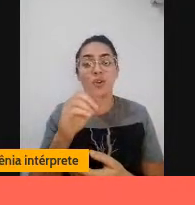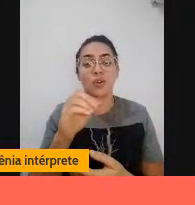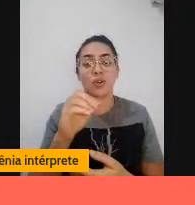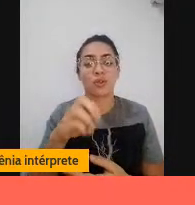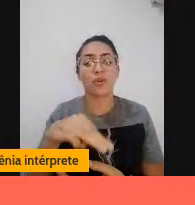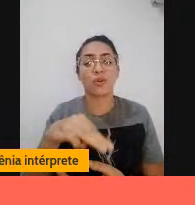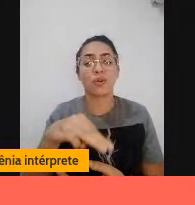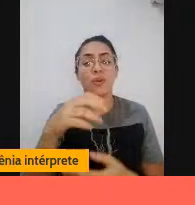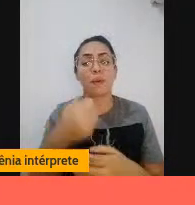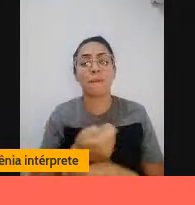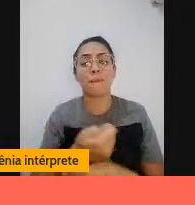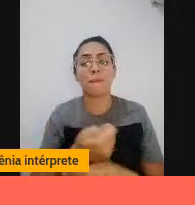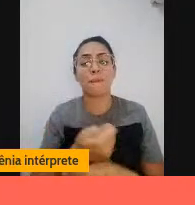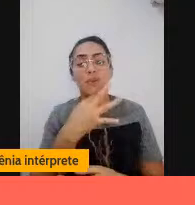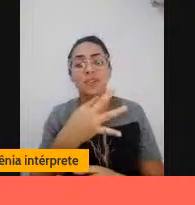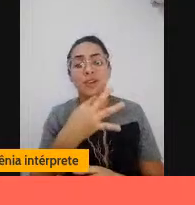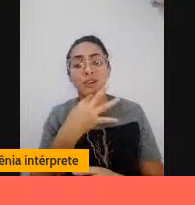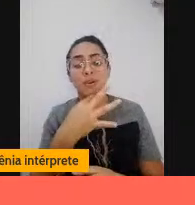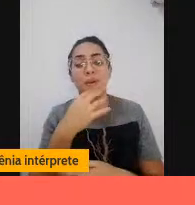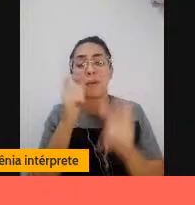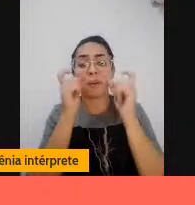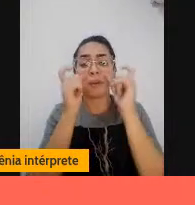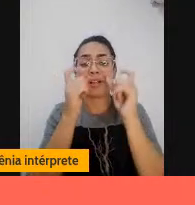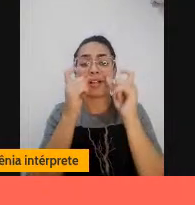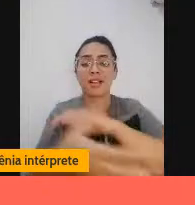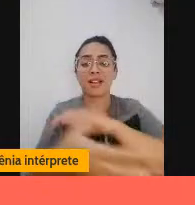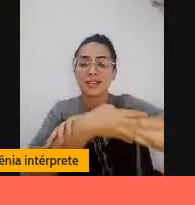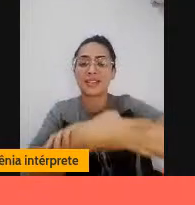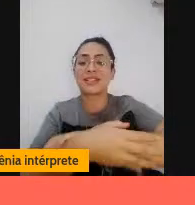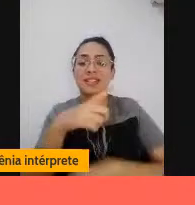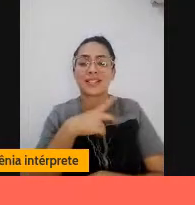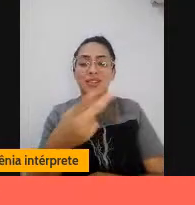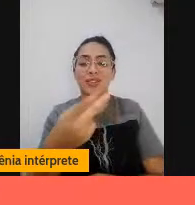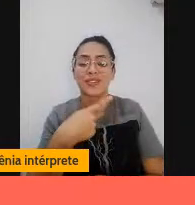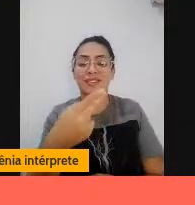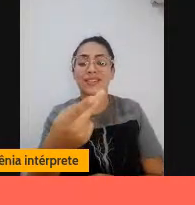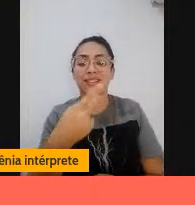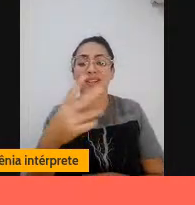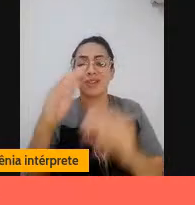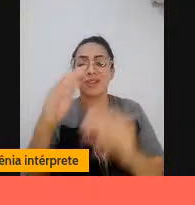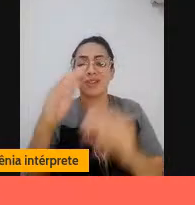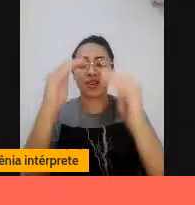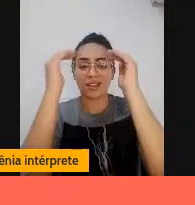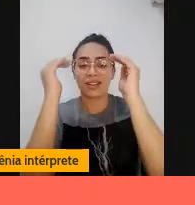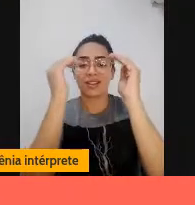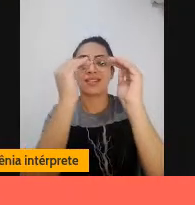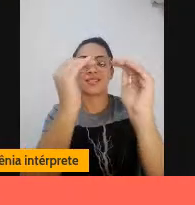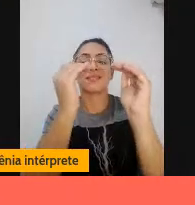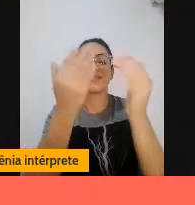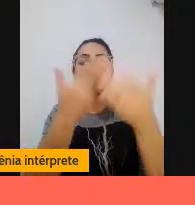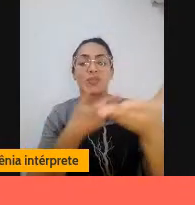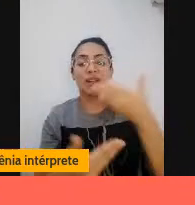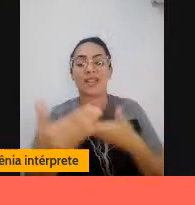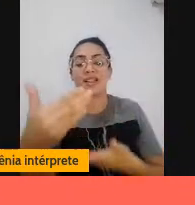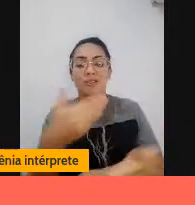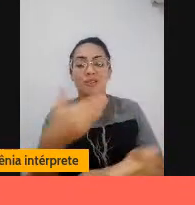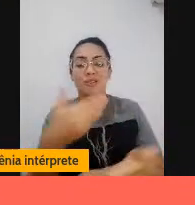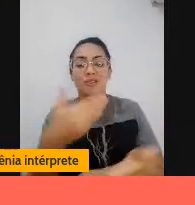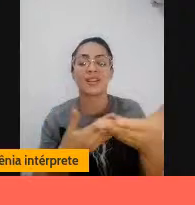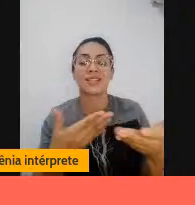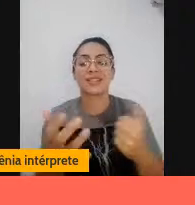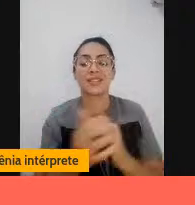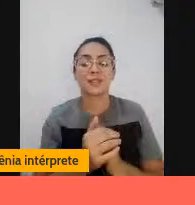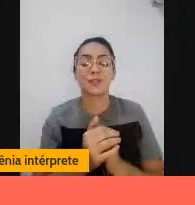parceria muito interessante, né? Vamos buscando no respeito, a pluralidade mesmo, a